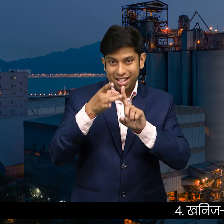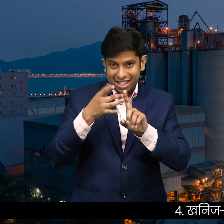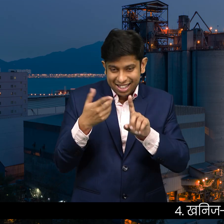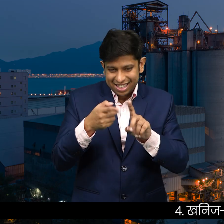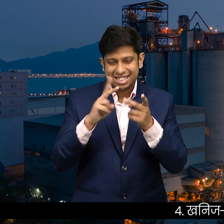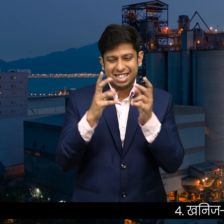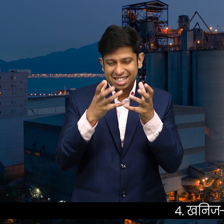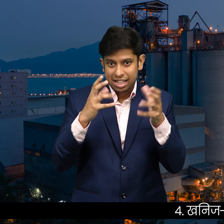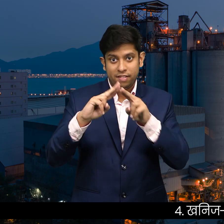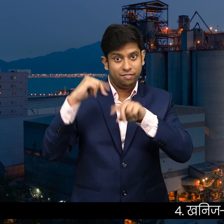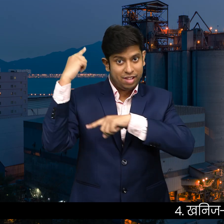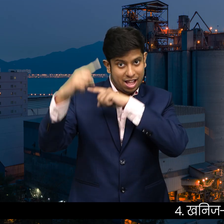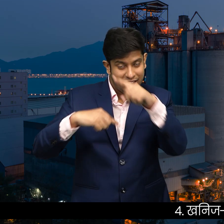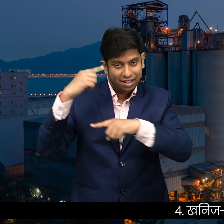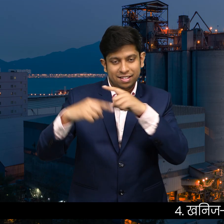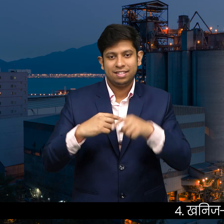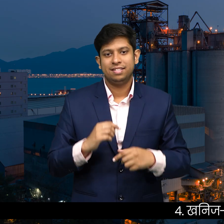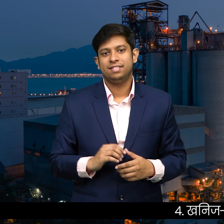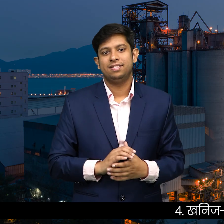चौथा, खनिज आधारित उद्योग।